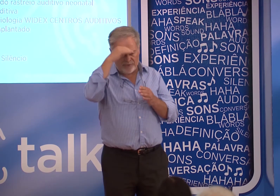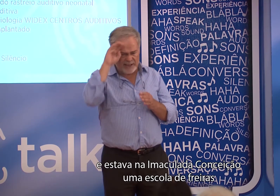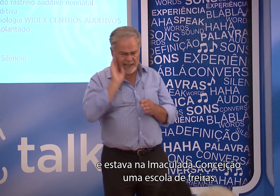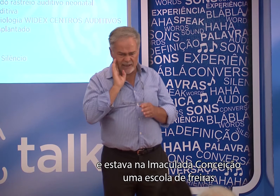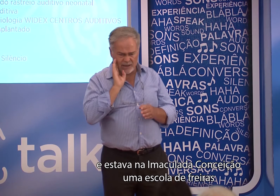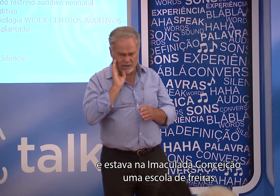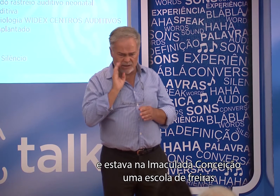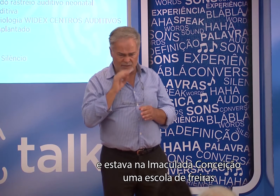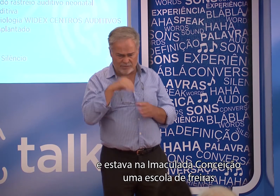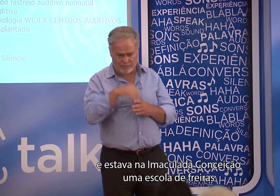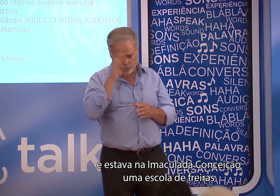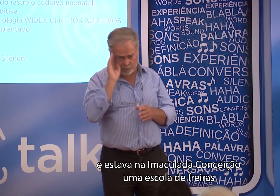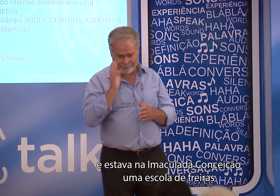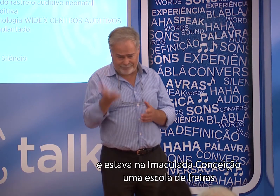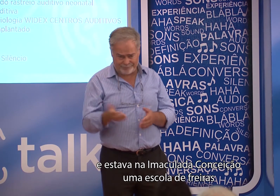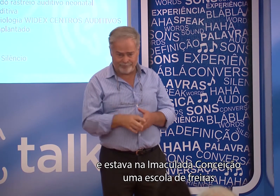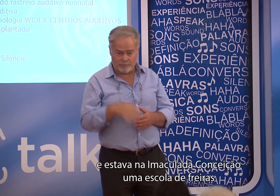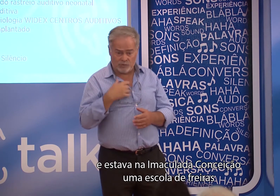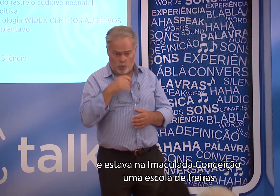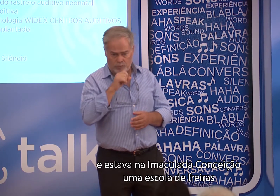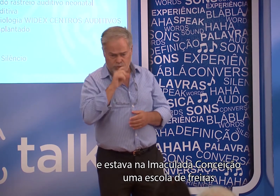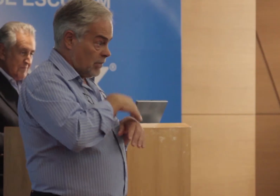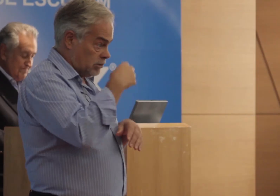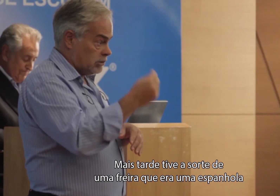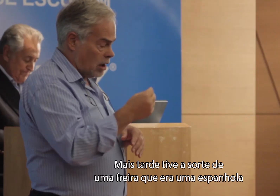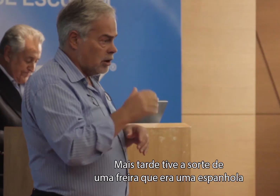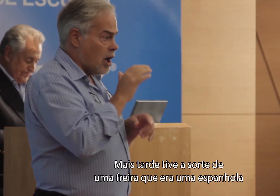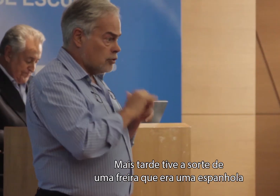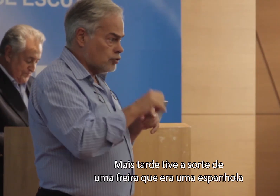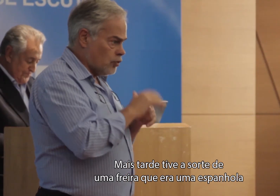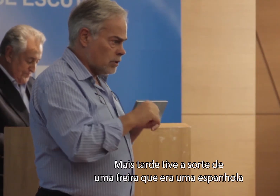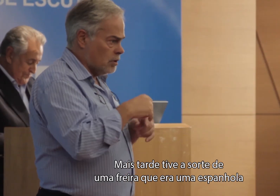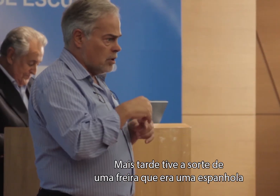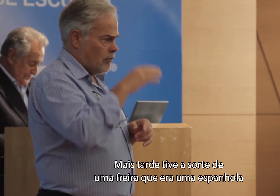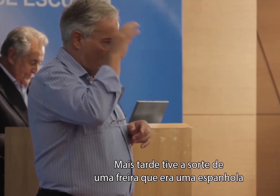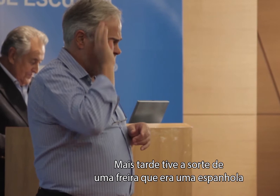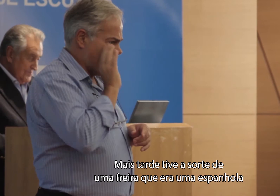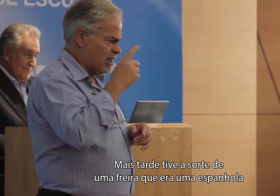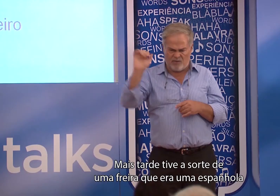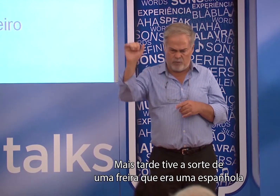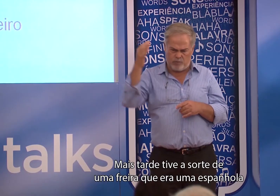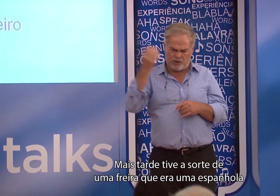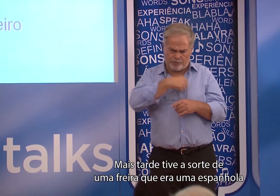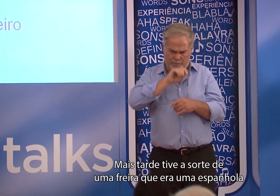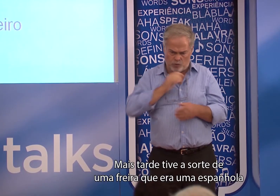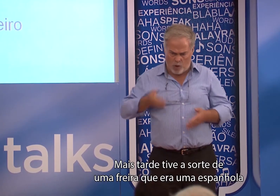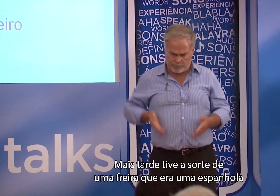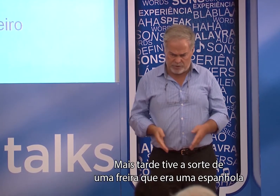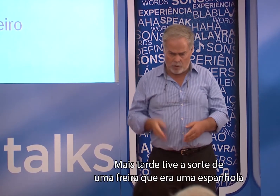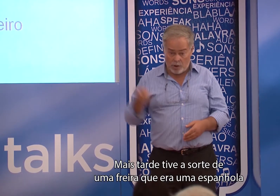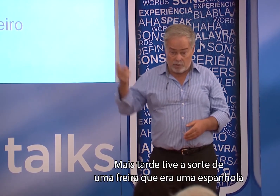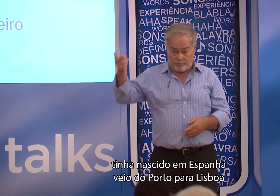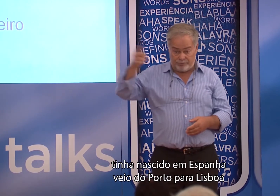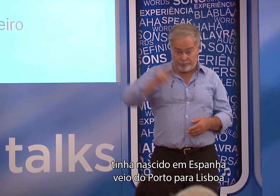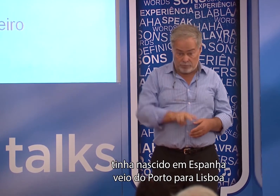idade e estava no Imaculada Conceição, uma escola de freiras. Mais tarde, tive a sorte de uma freira,